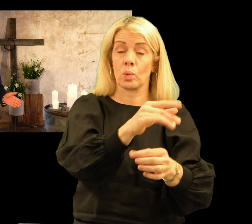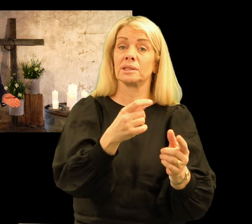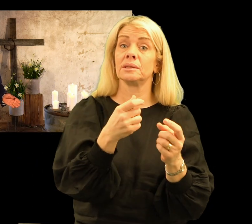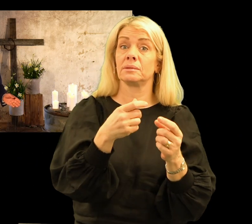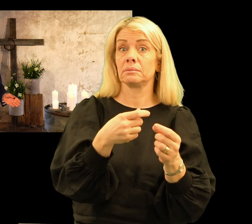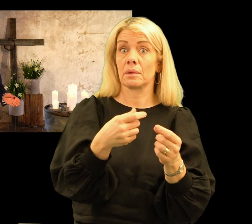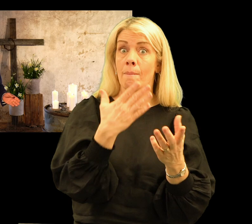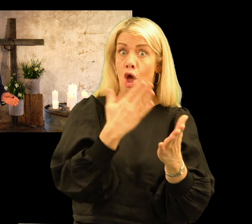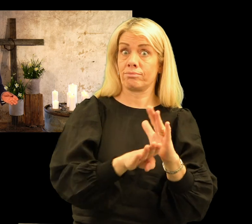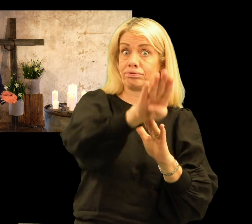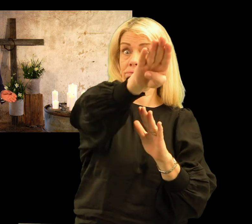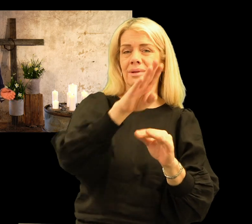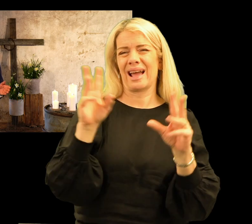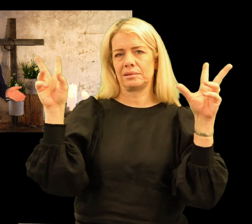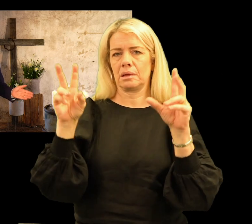spelar bra.